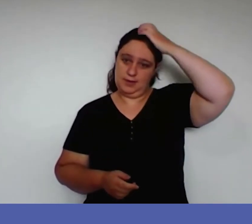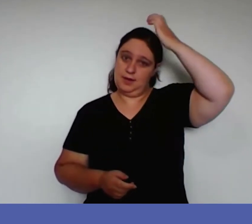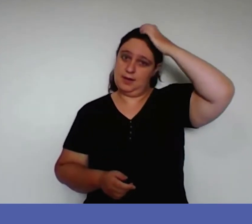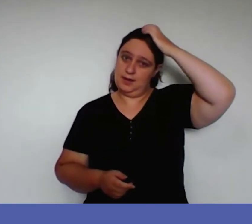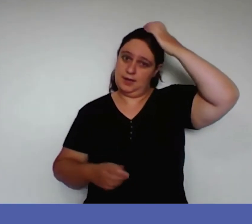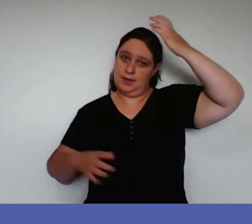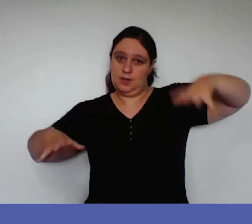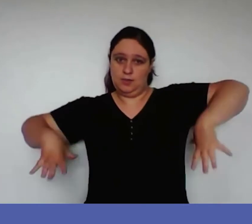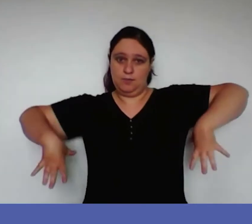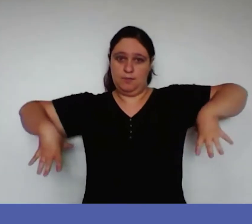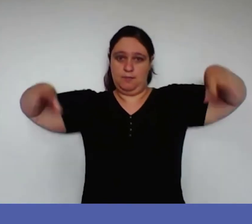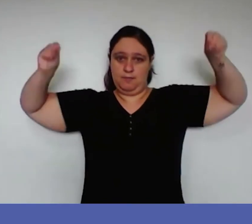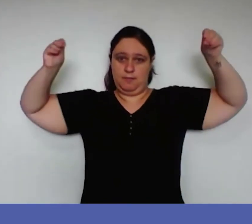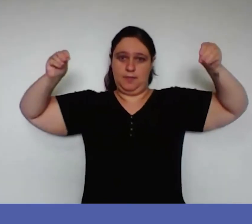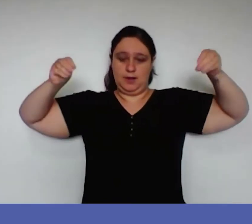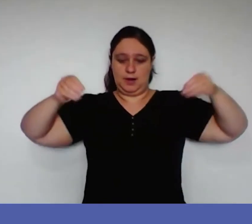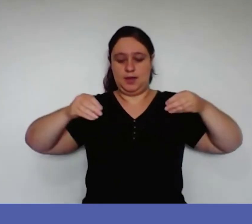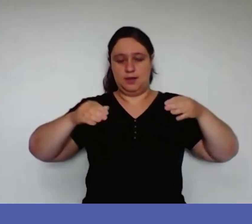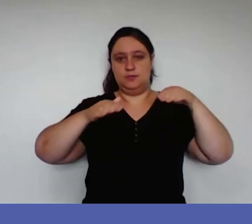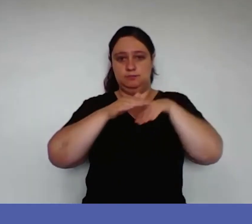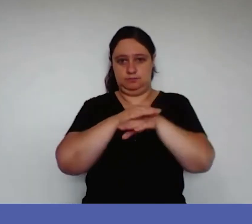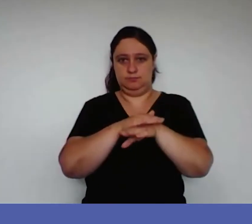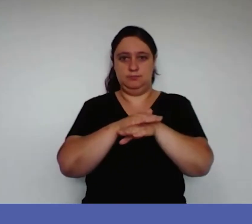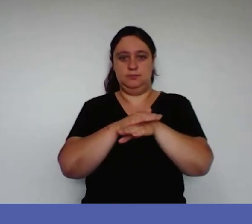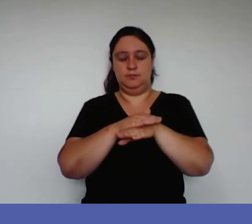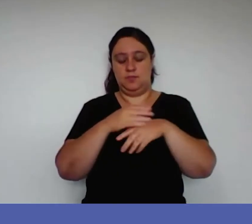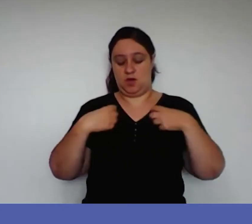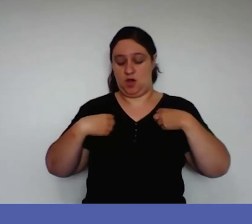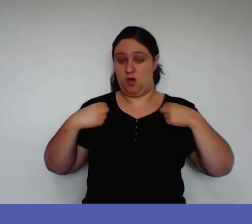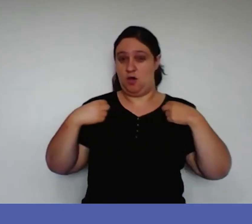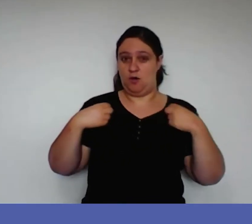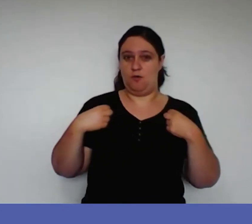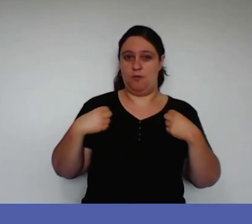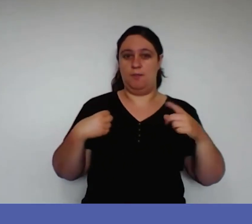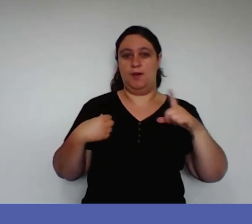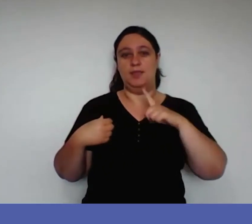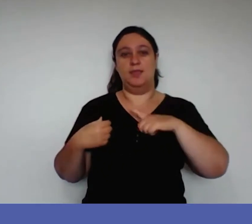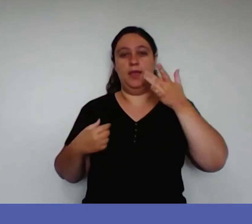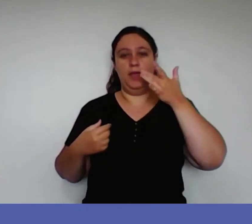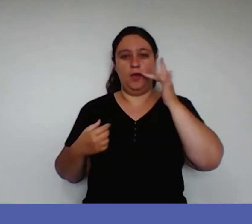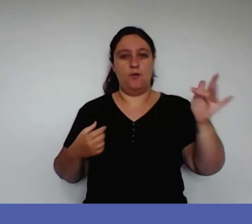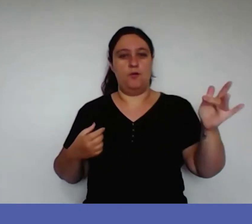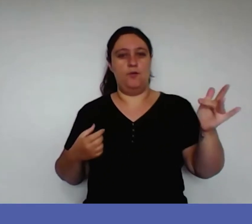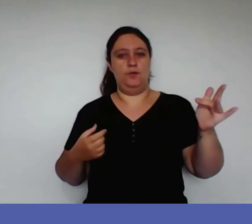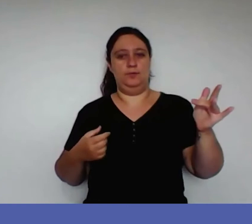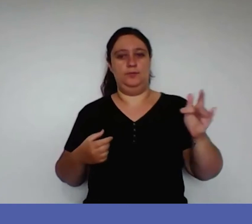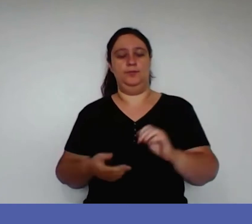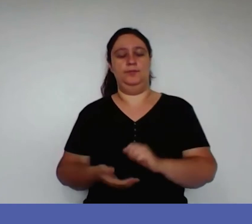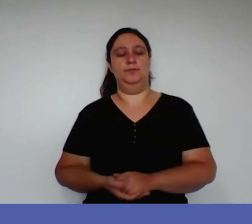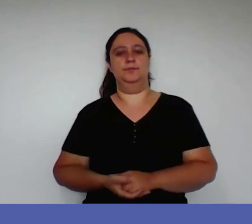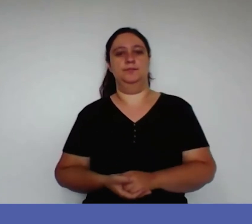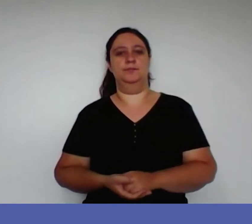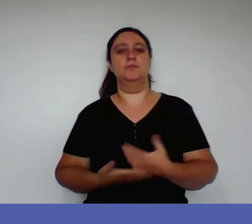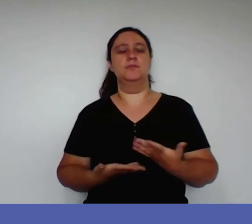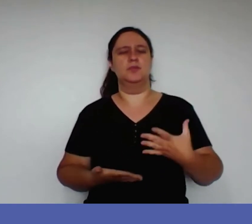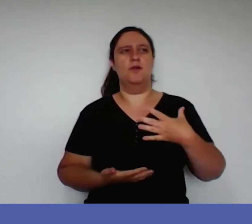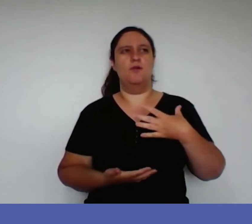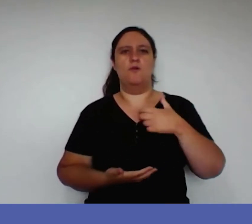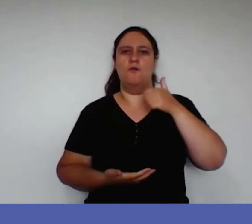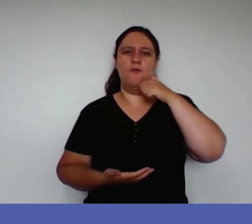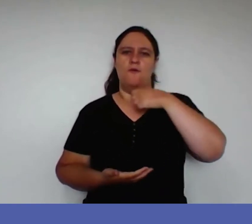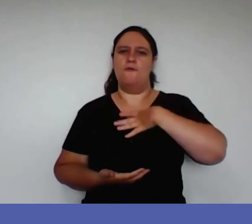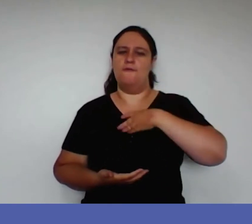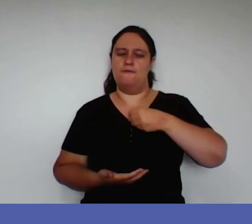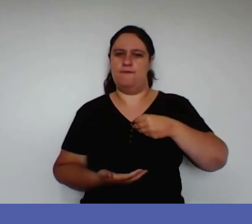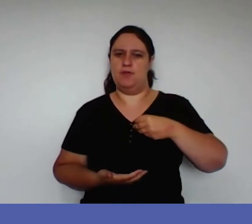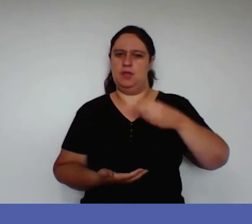sua vestidura é recamada de ouro. Essa filha do rei, no passado eu não entendia. A filha do